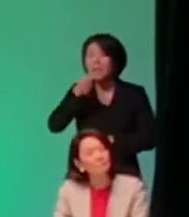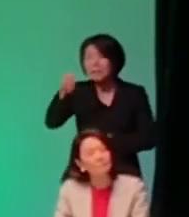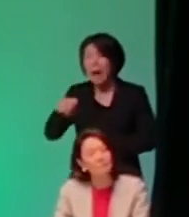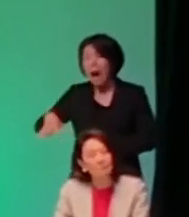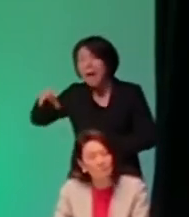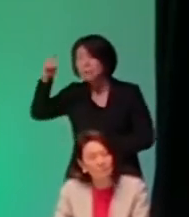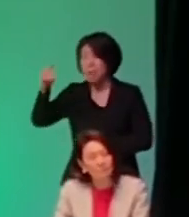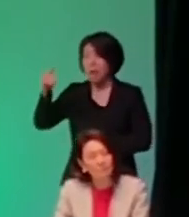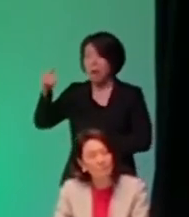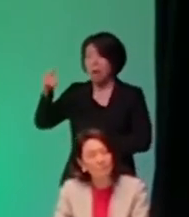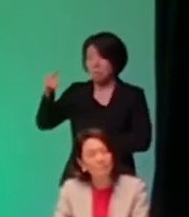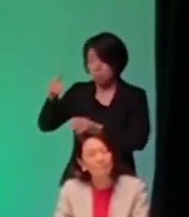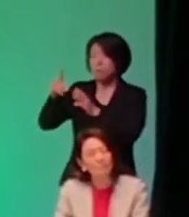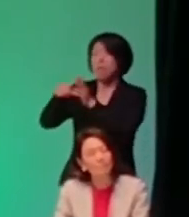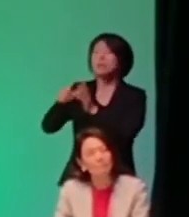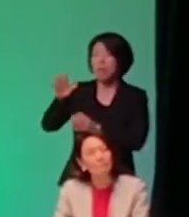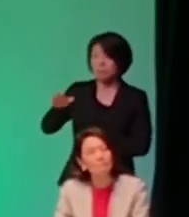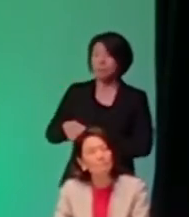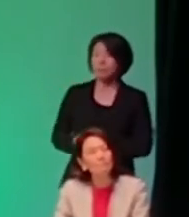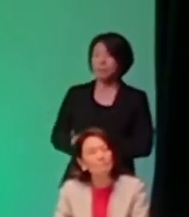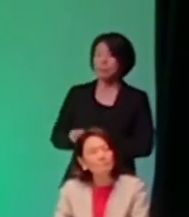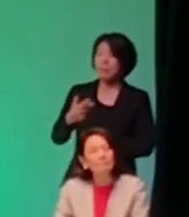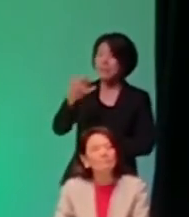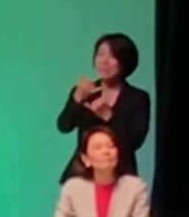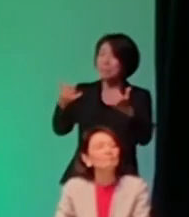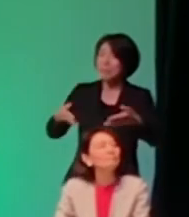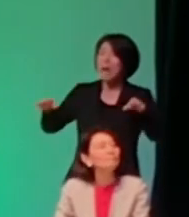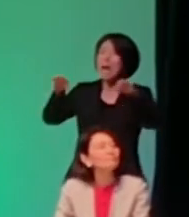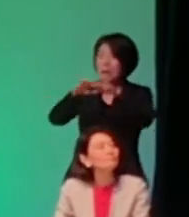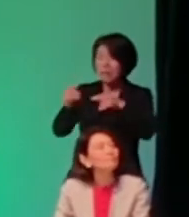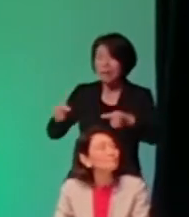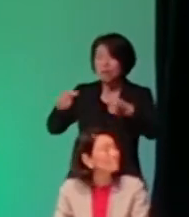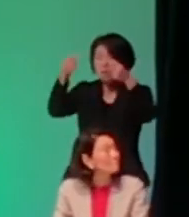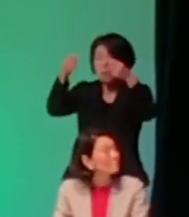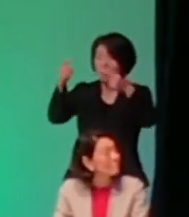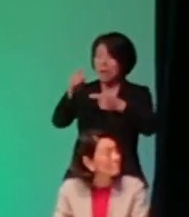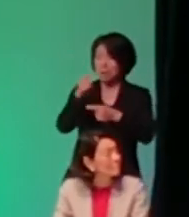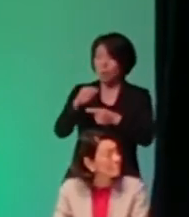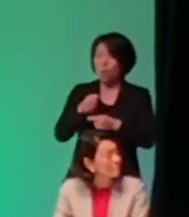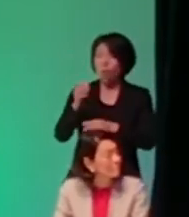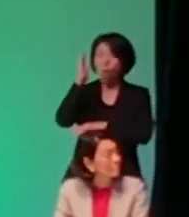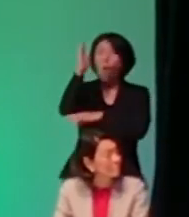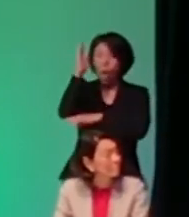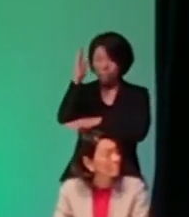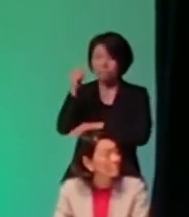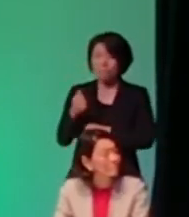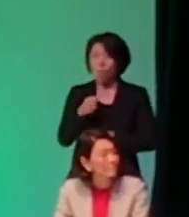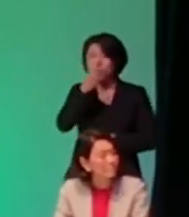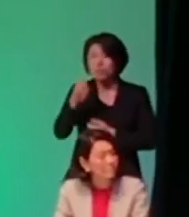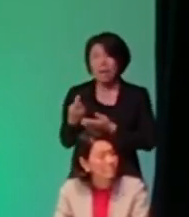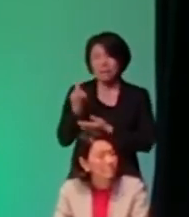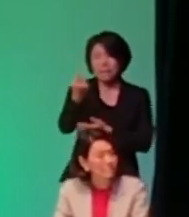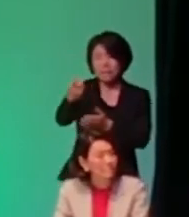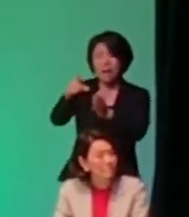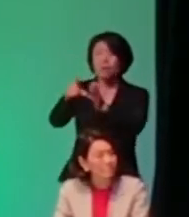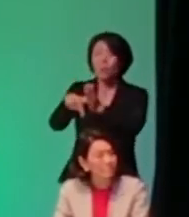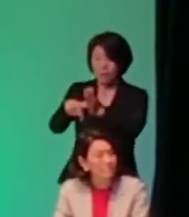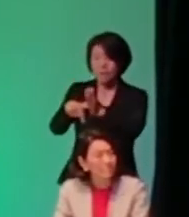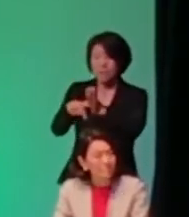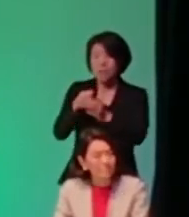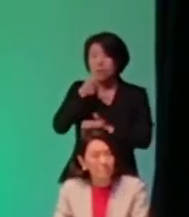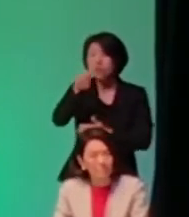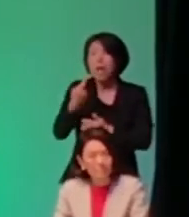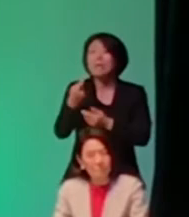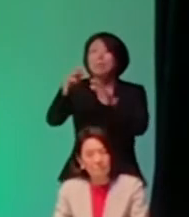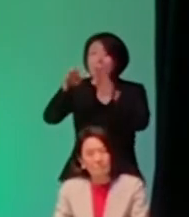域でして、ある時市民会館で著名人が講演をするという取材に参りまして、当然取材に来まし